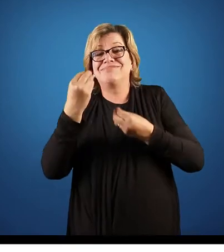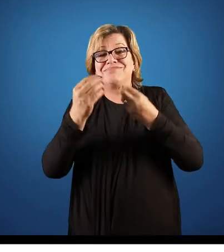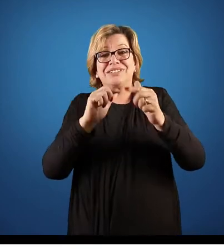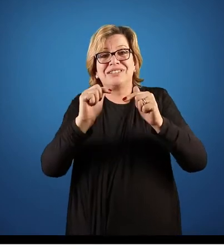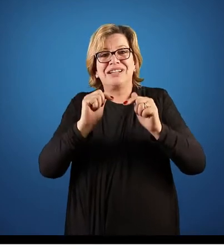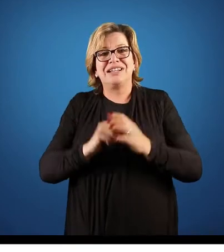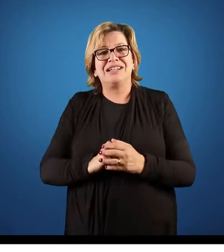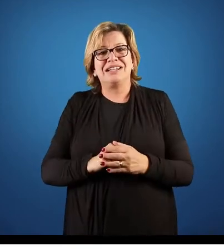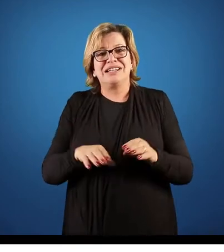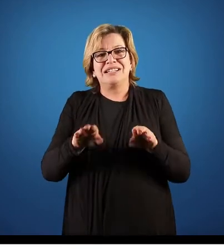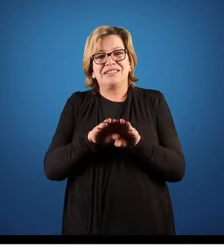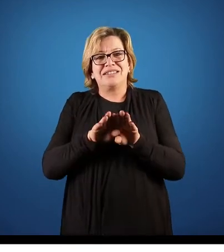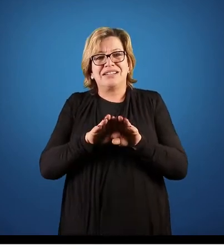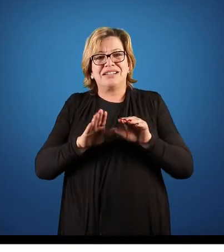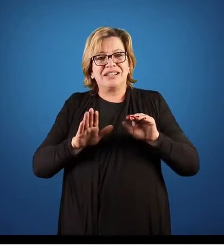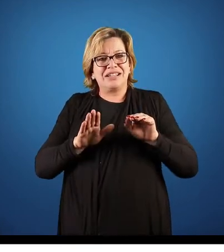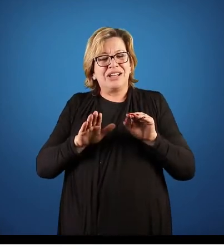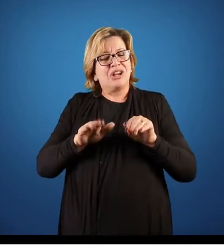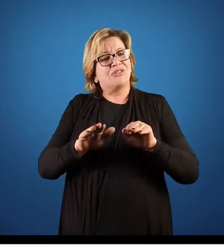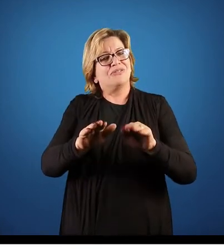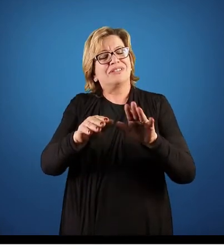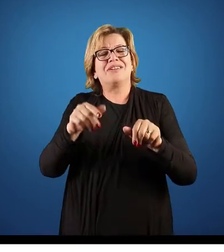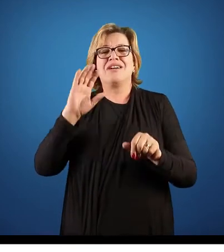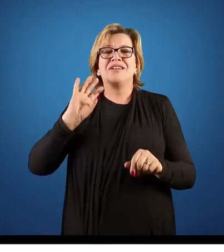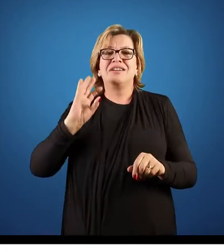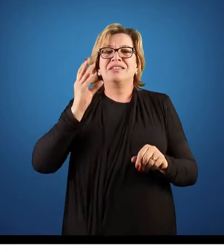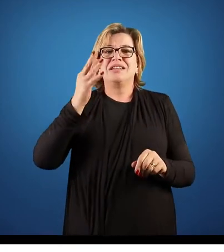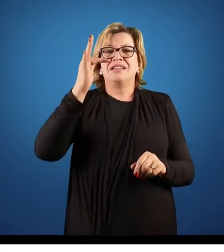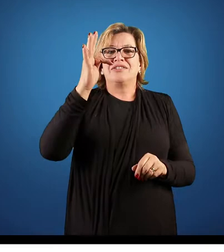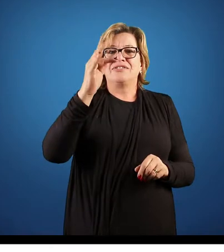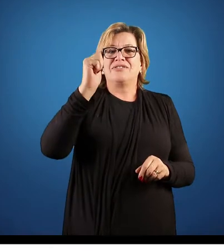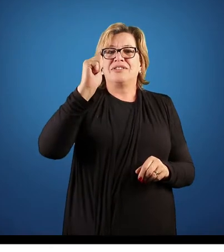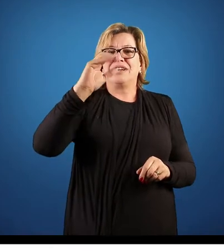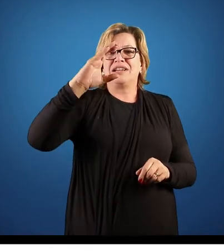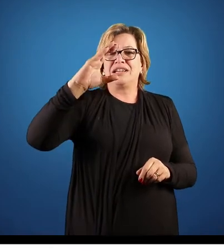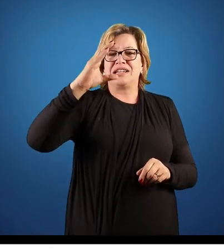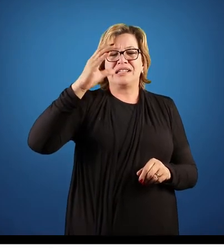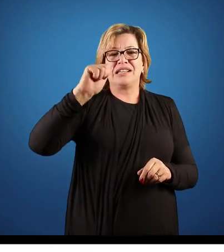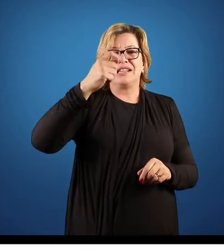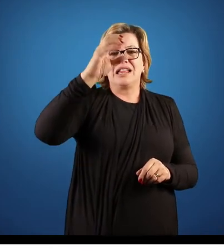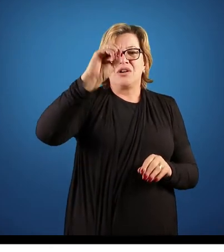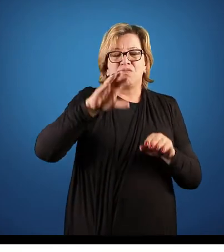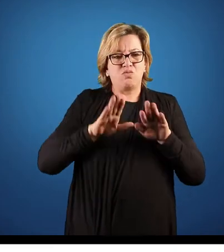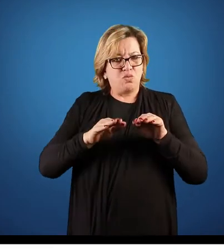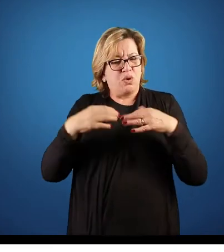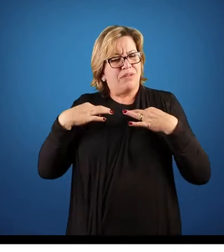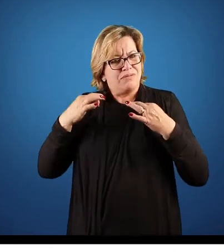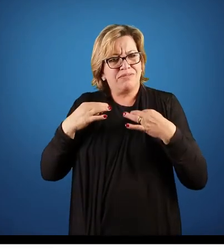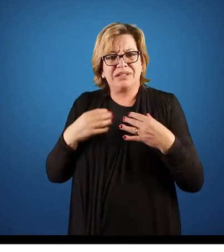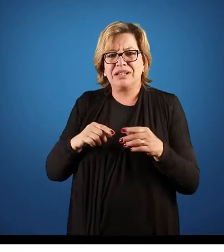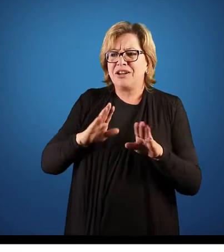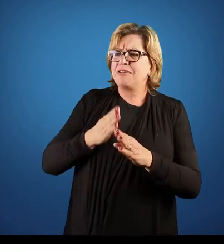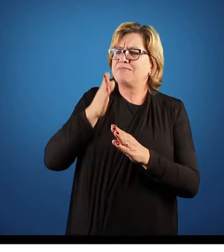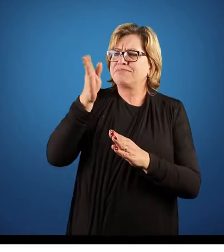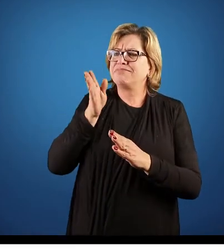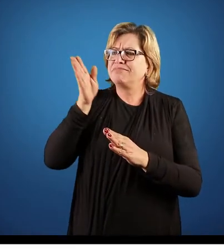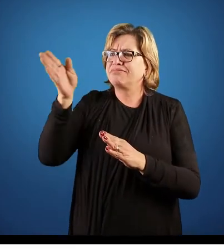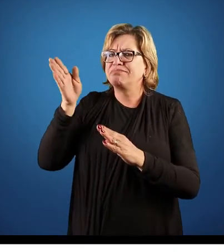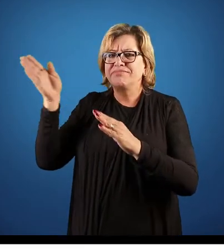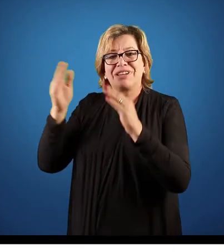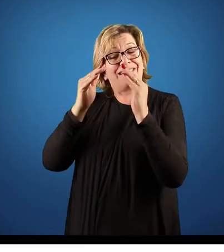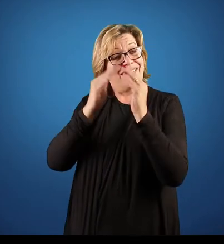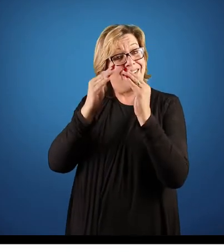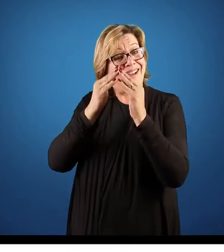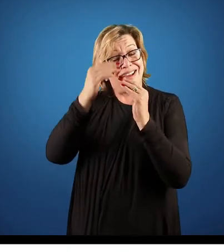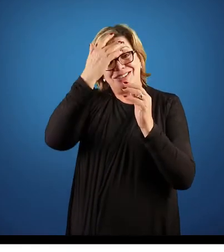confecções trabalham muito isso nem com a facção então você passa na casa de bené de onde as pessoas têm sua máquina de costura e trabalho em